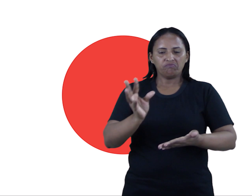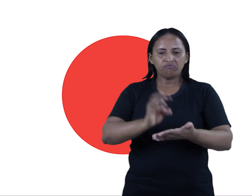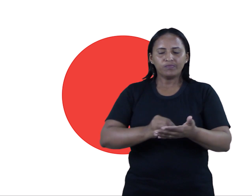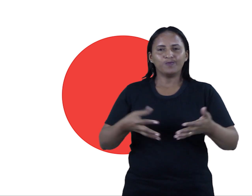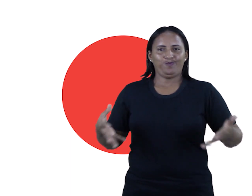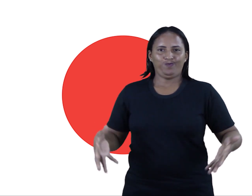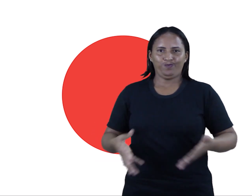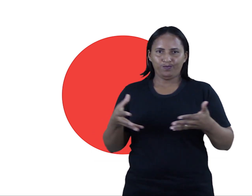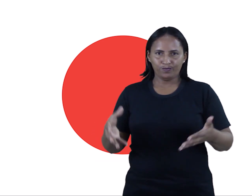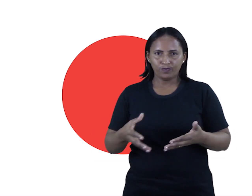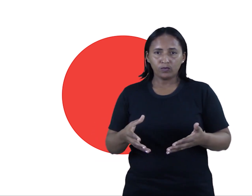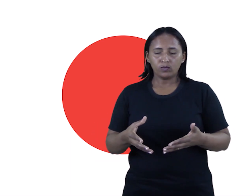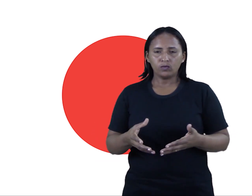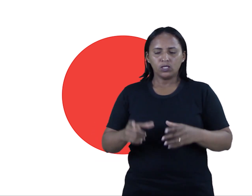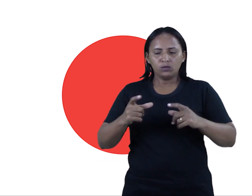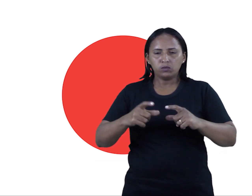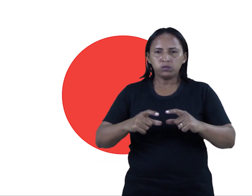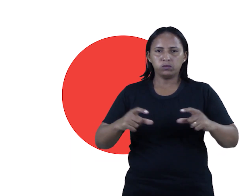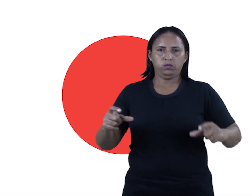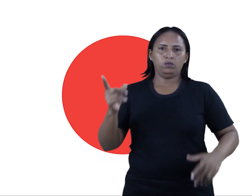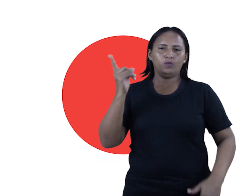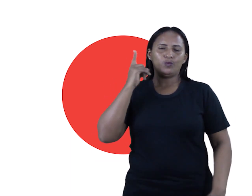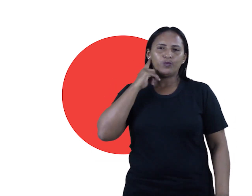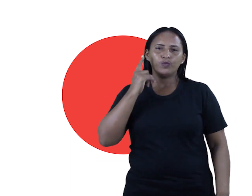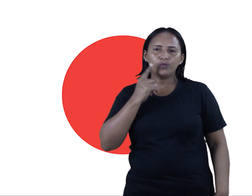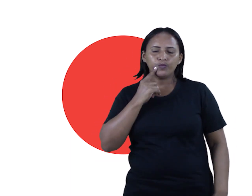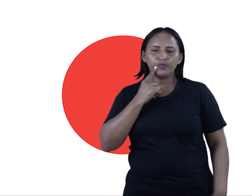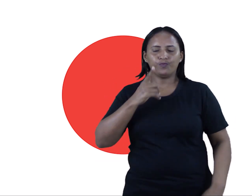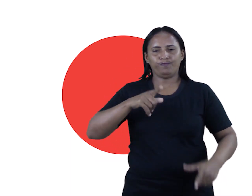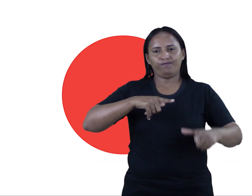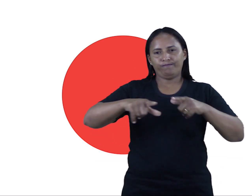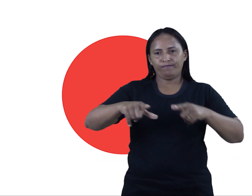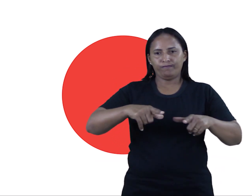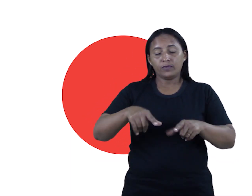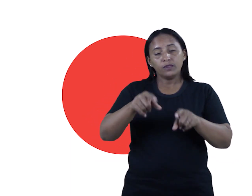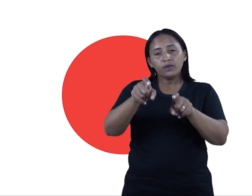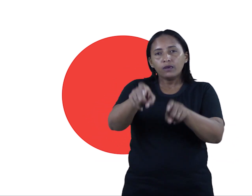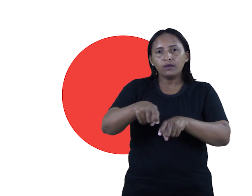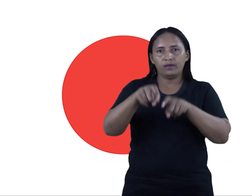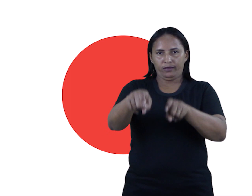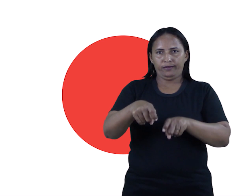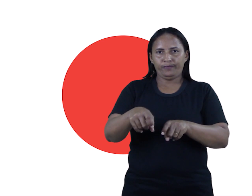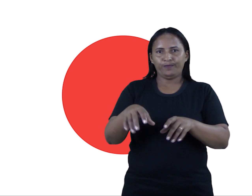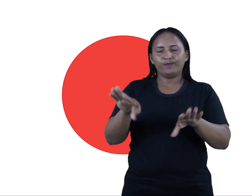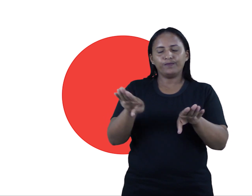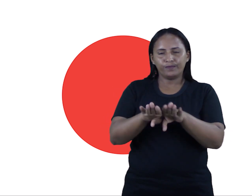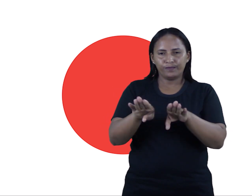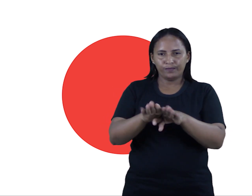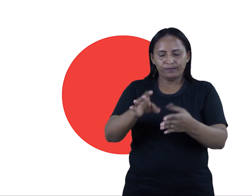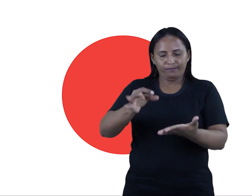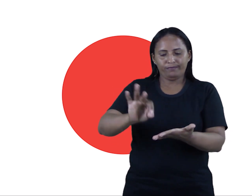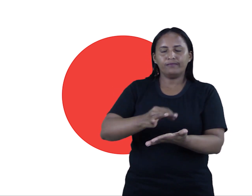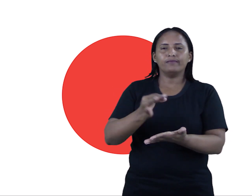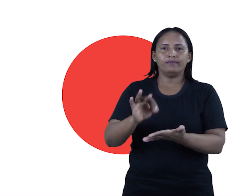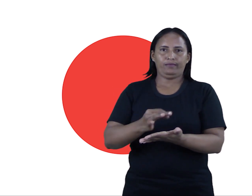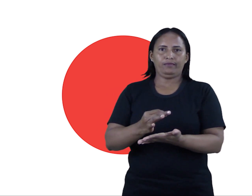Por falta de incentivo e de infraestrutura, a maioria dos surdos se dedicavam a trabalhos manuais e à